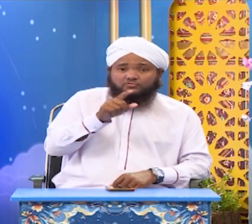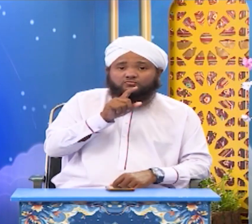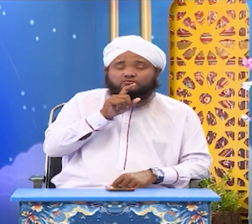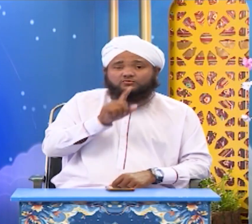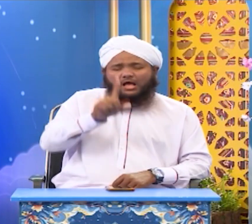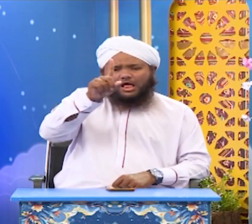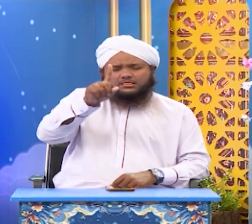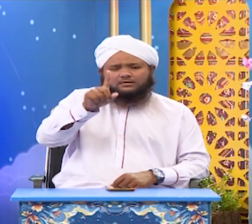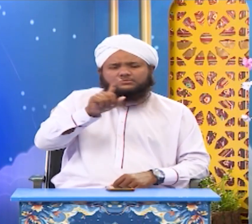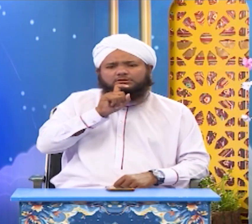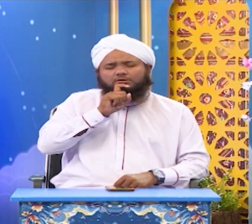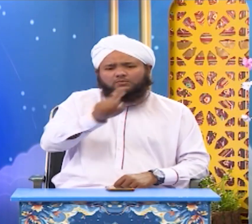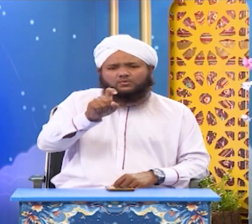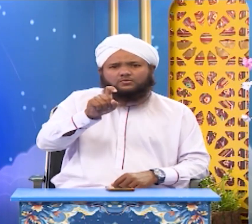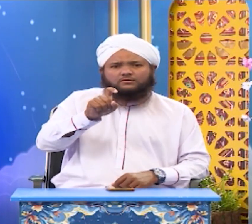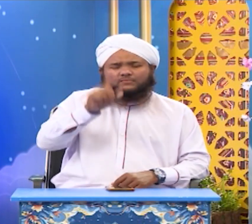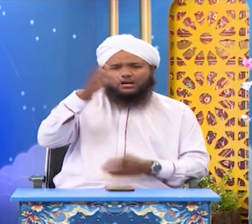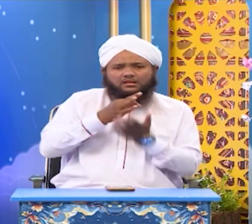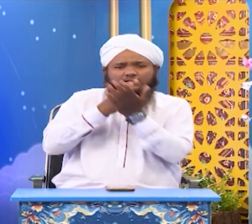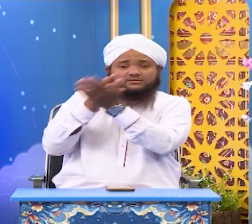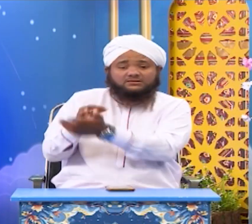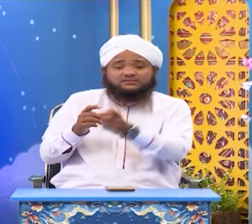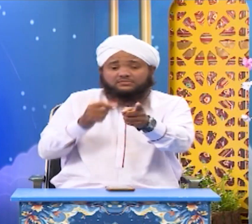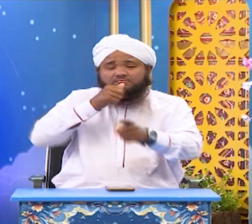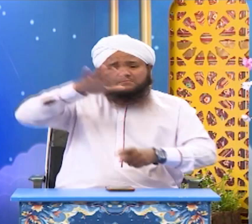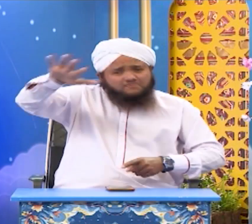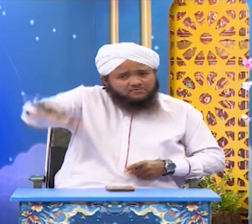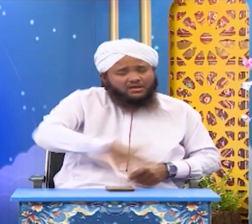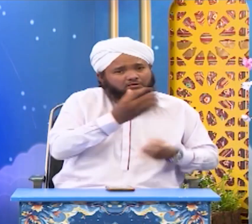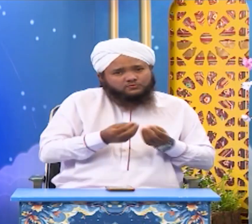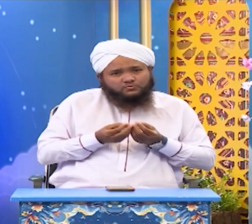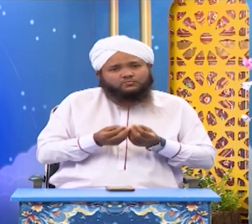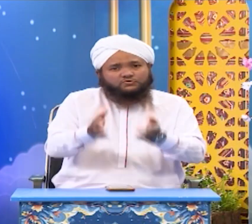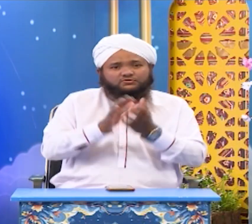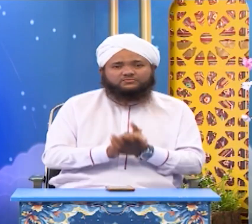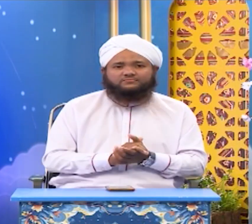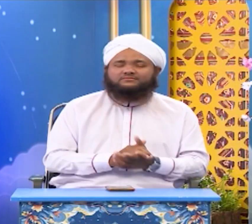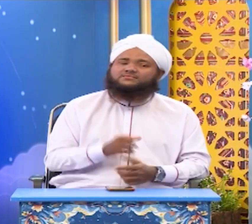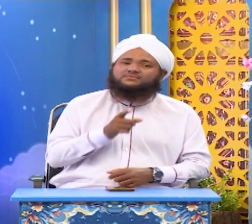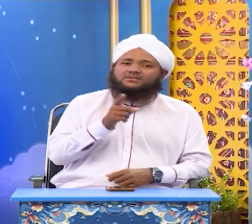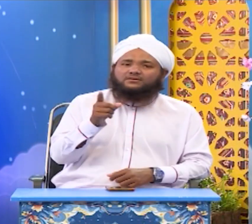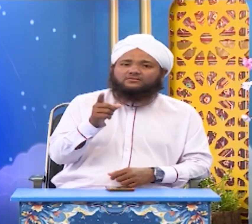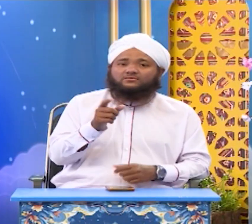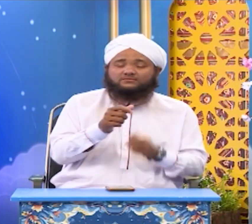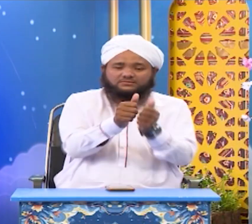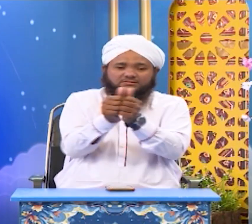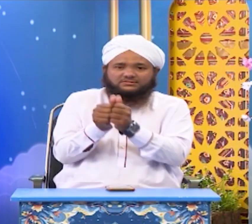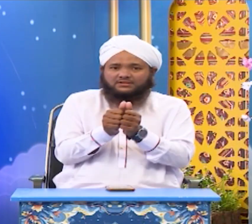قہار عز و جل سے عرض گزار ہوں کہ تجھے جاری فرما دے۔ حضرت سیدنا عمرو بن عاص رضی اللہ تعالی عنہ